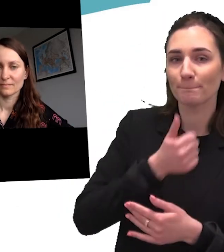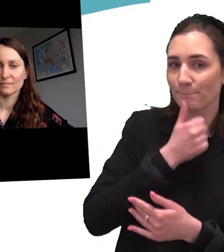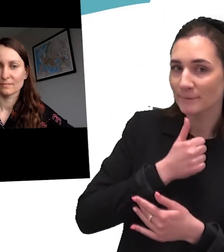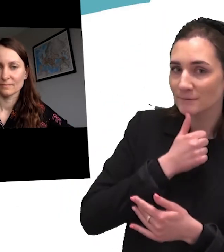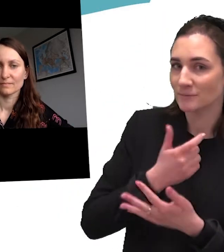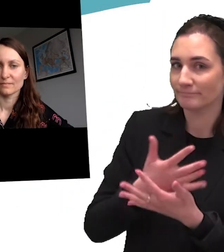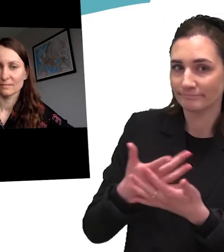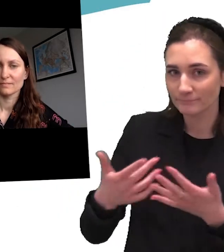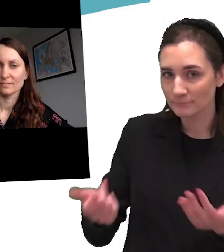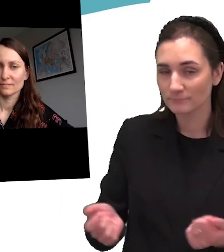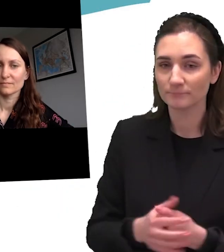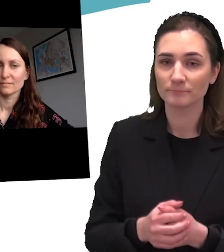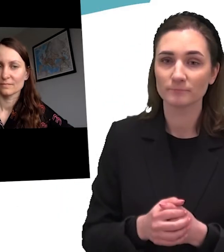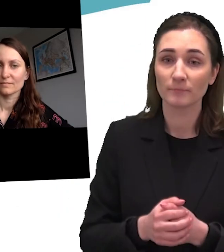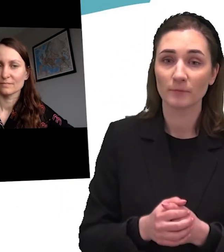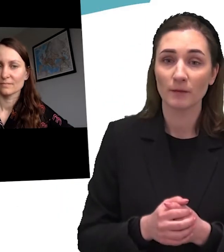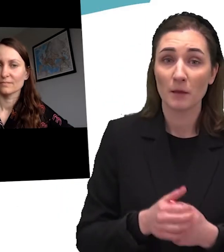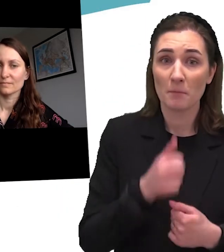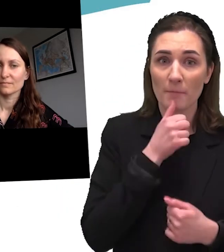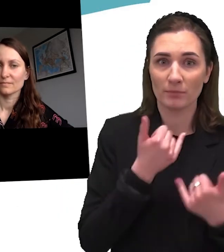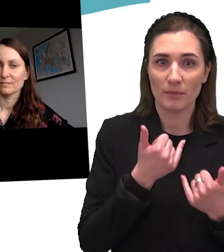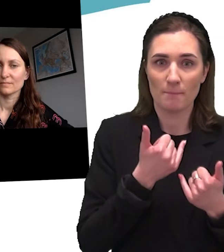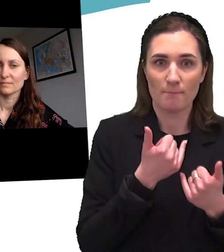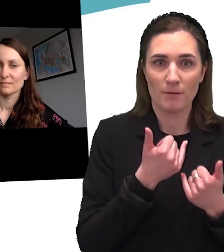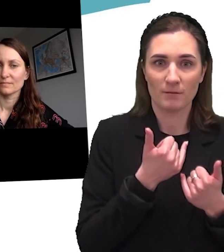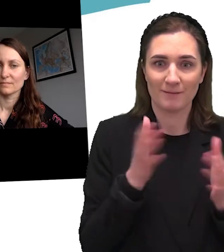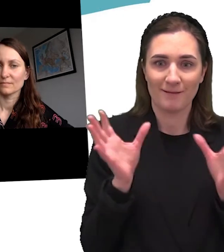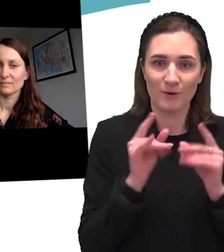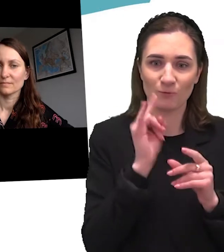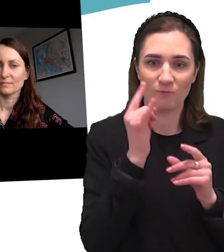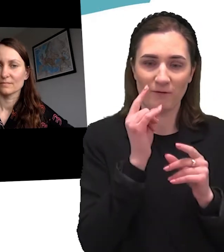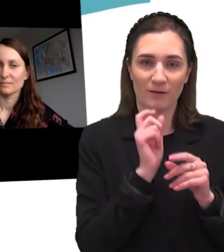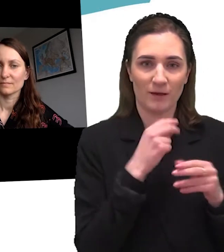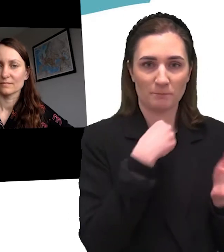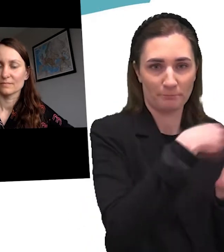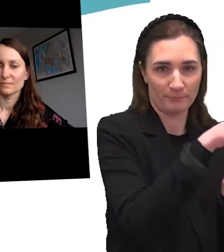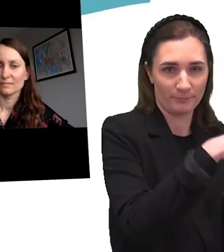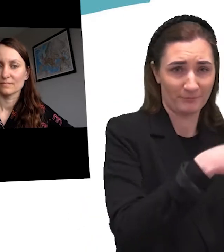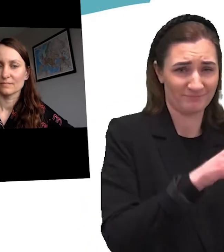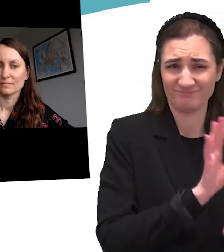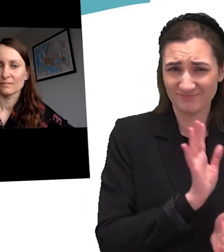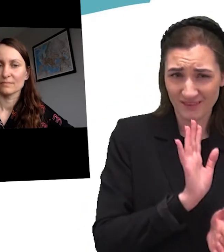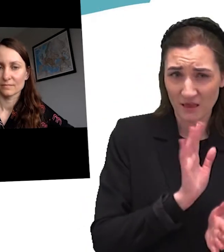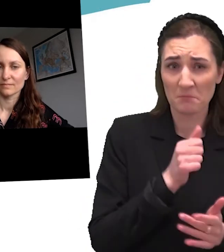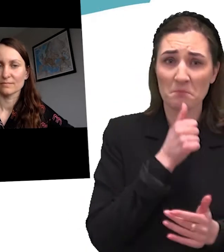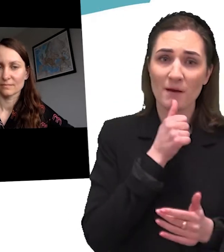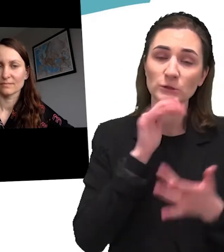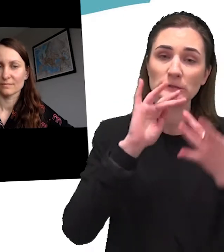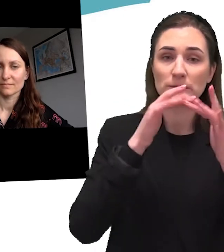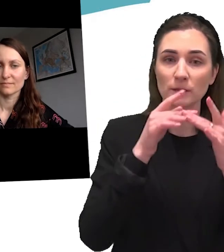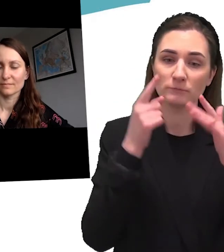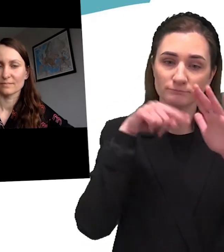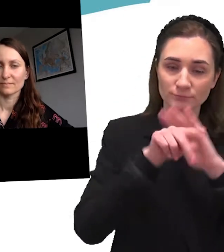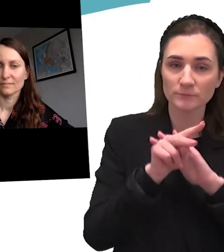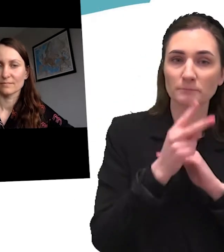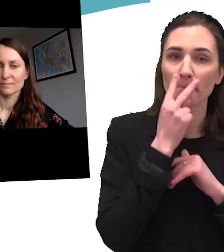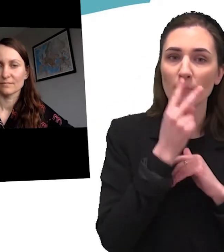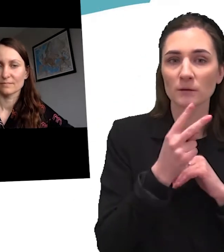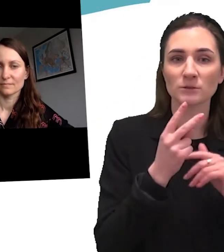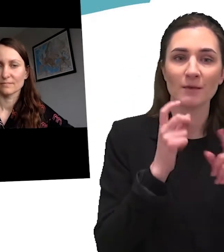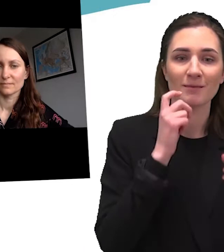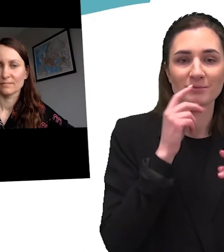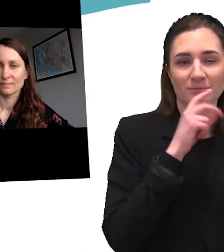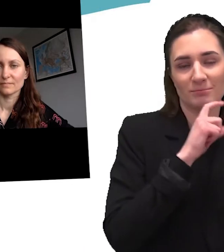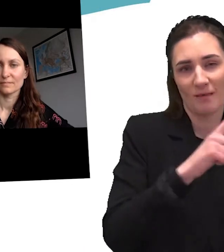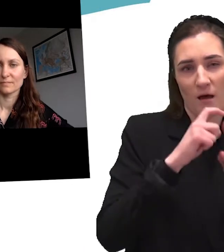tada skatinti ragauti. Tada, tarkim, na dabar į parduotuvę su vaikais nerekomenduojama eiti, bet kad ir